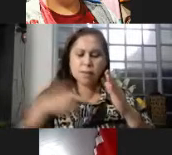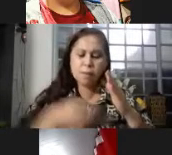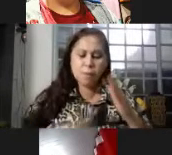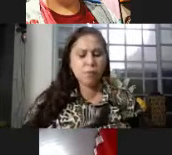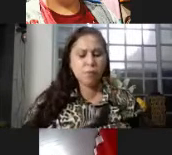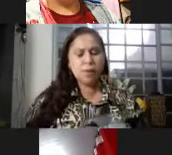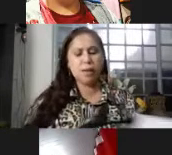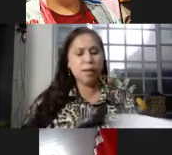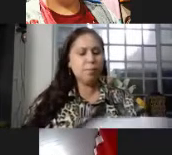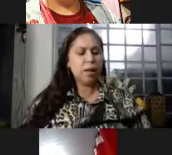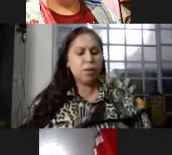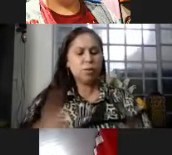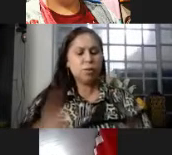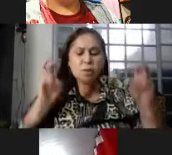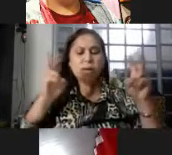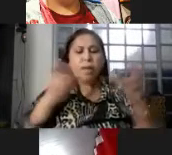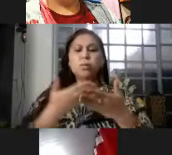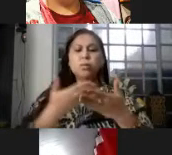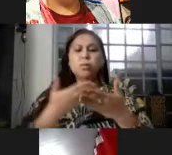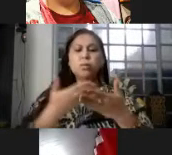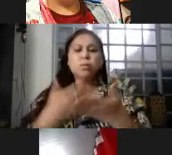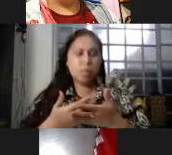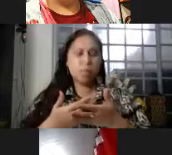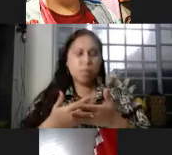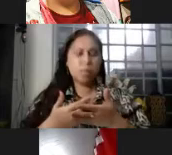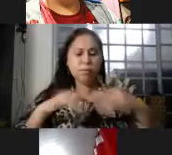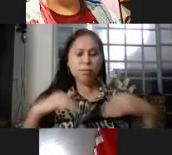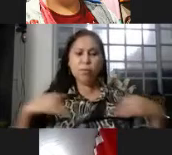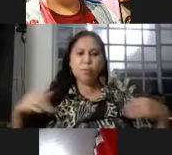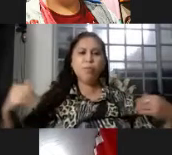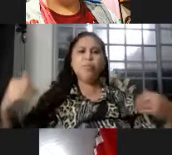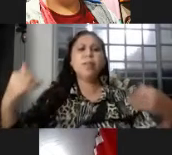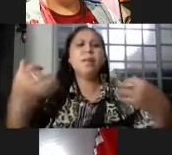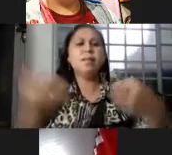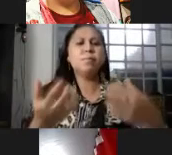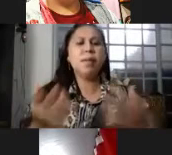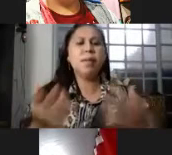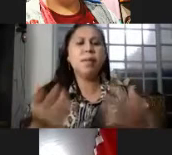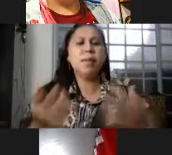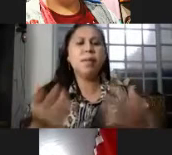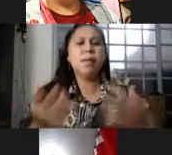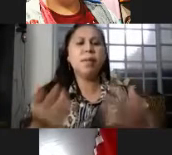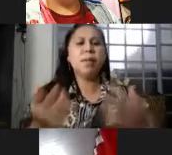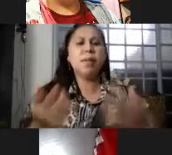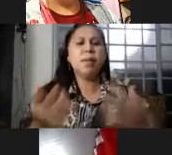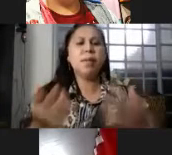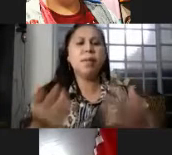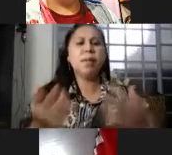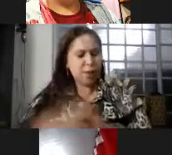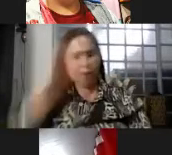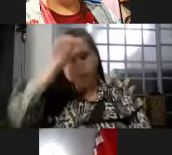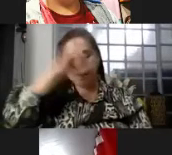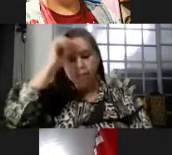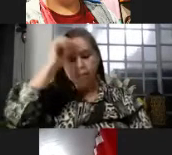e se aprofundar, né? Sobre qualquer estudo que a gente tem, a gente não fique pelas beiradas, não. Vão a fundo,